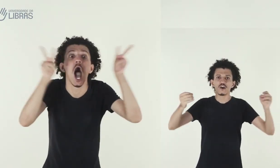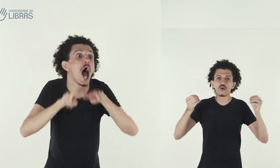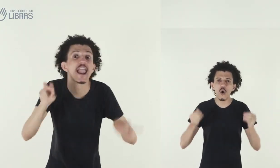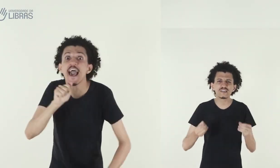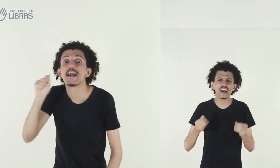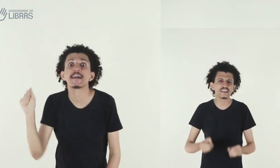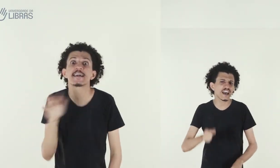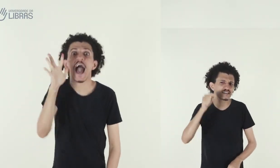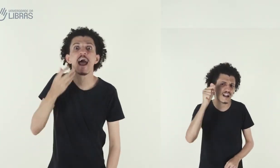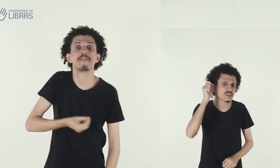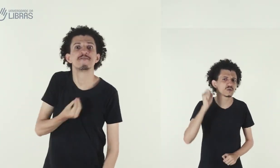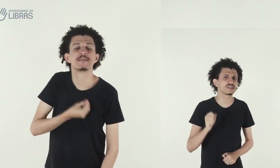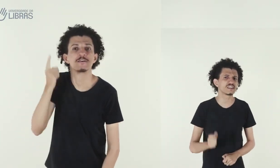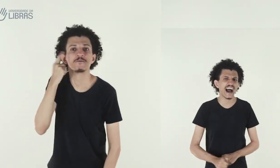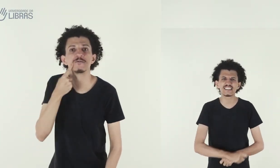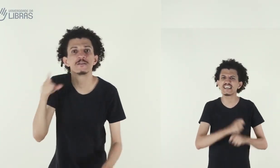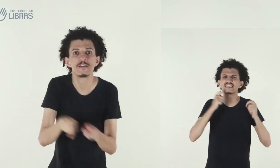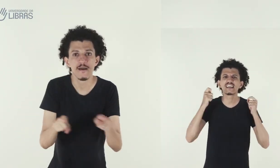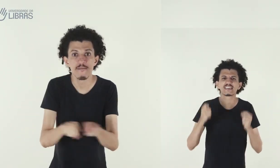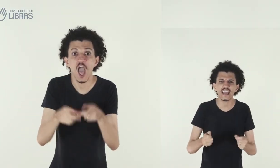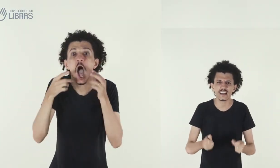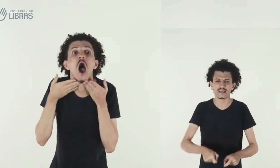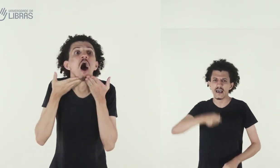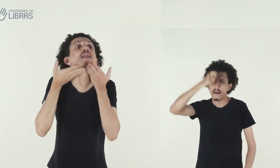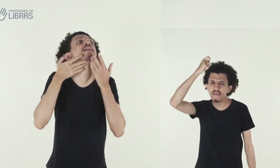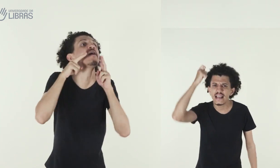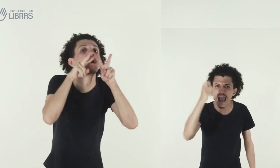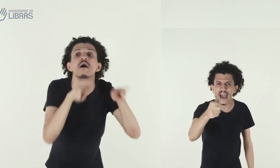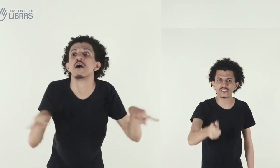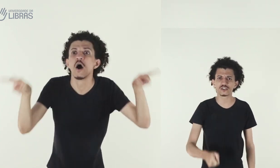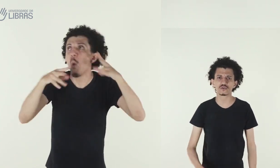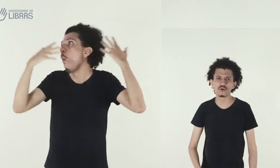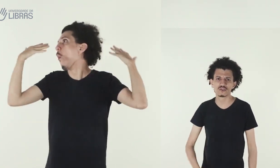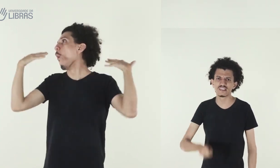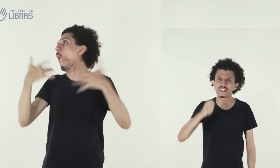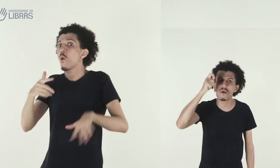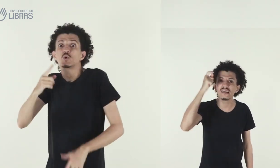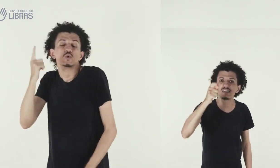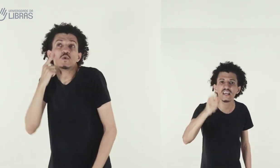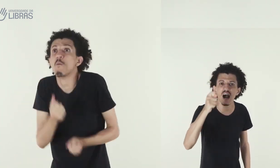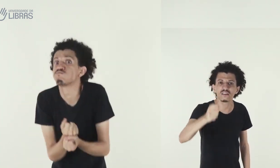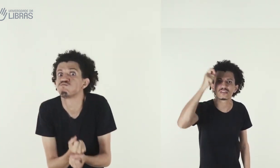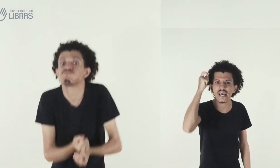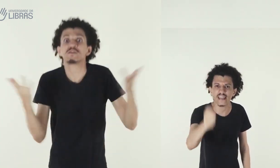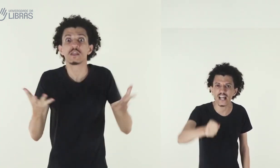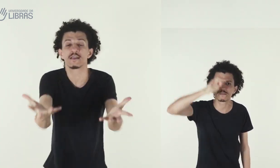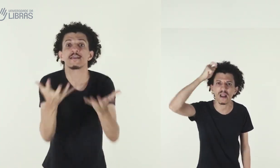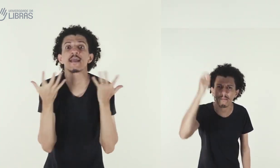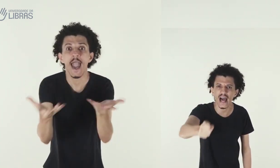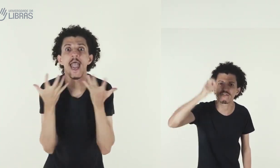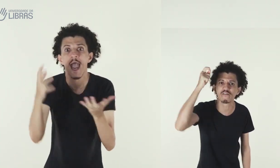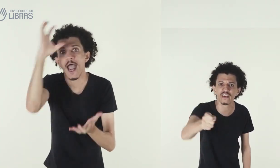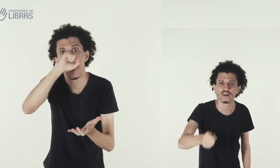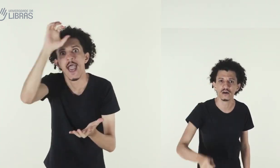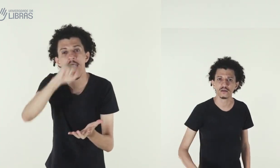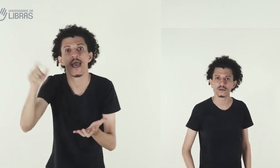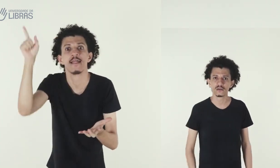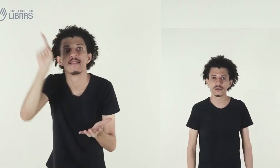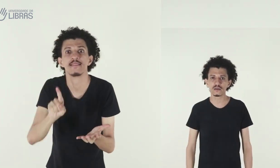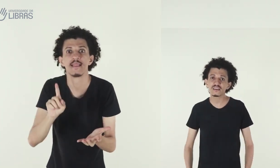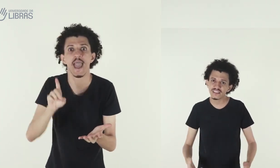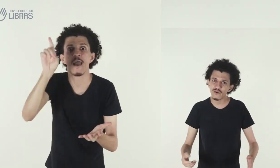veja. Com certeza na sua cidade tem centenas, milhares de surdos que estão ansiando, sedentos pela palavra